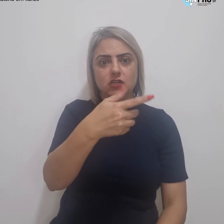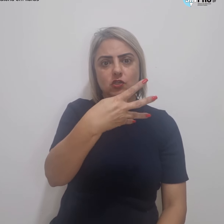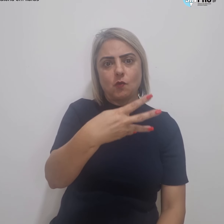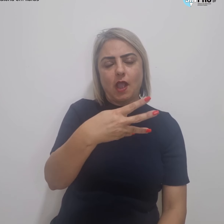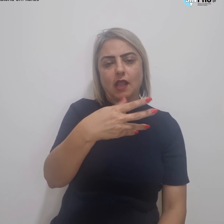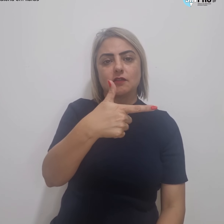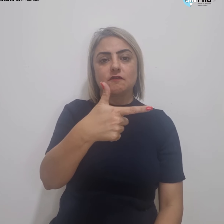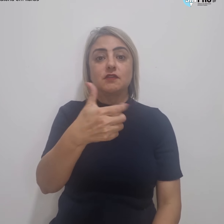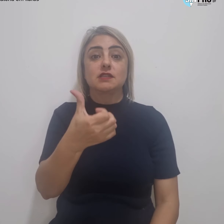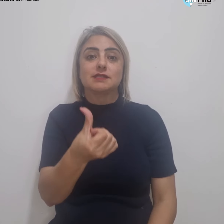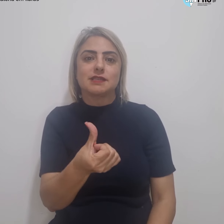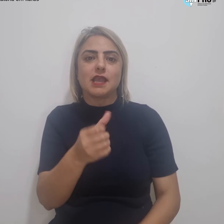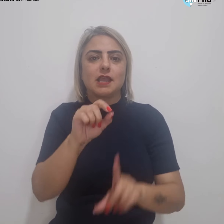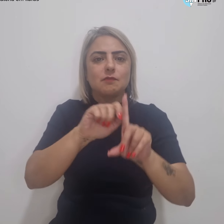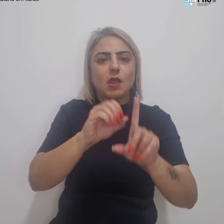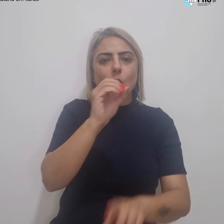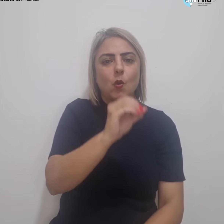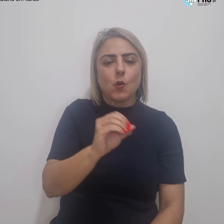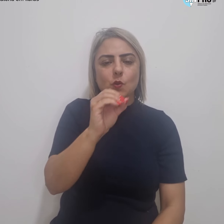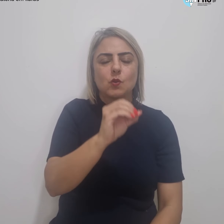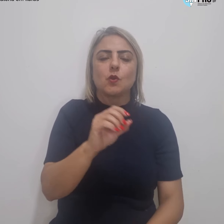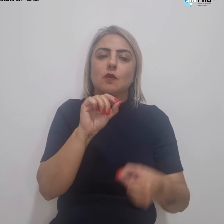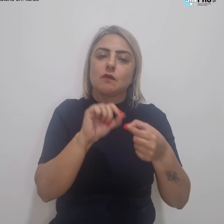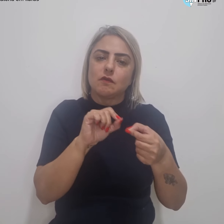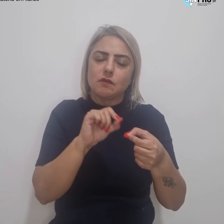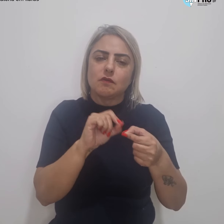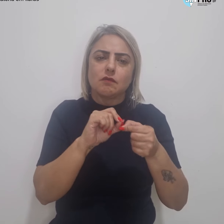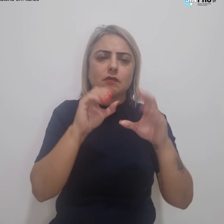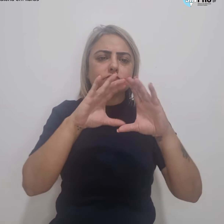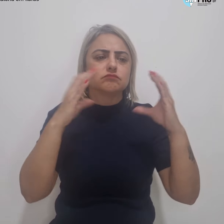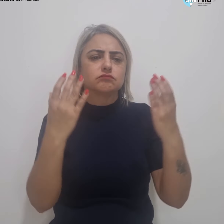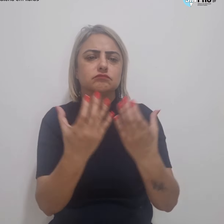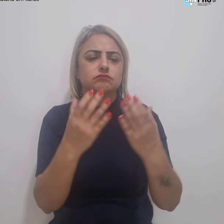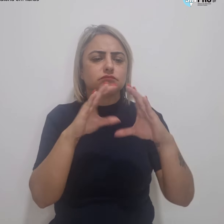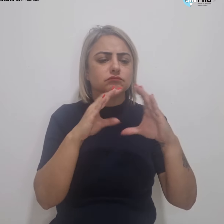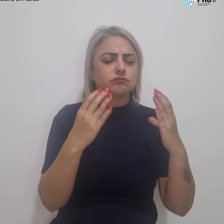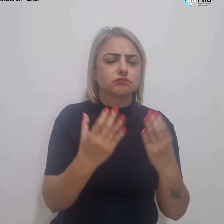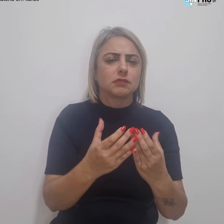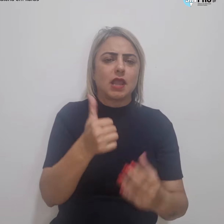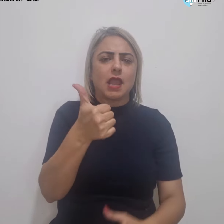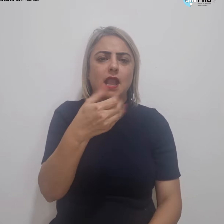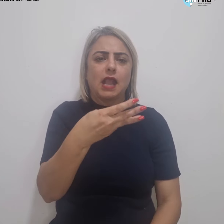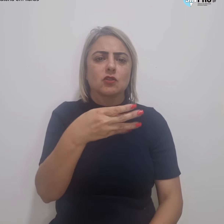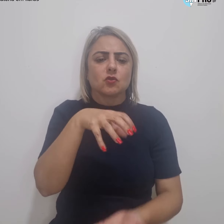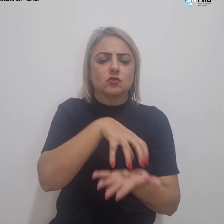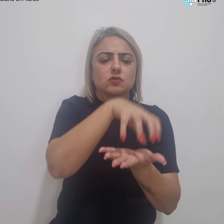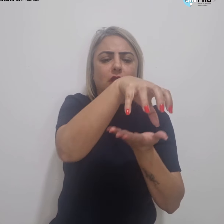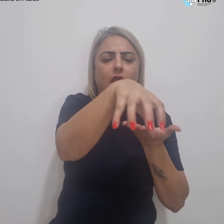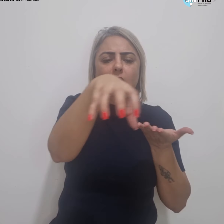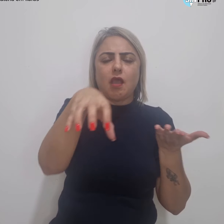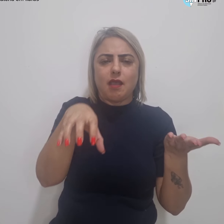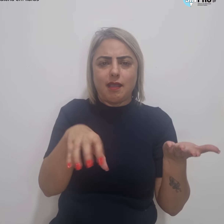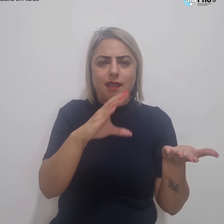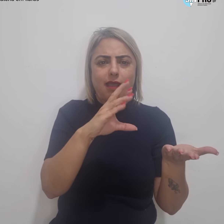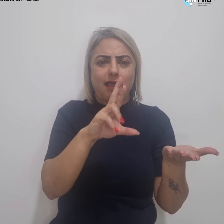de outubro, serão realizadas conferências nas 14 regionais de ensino. As